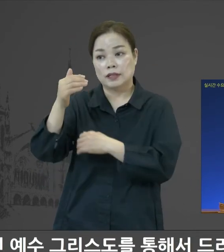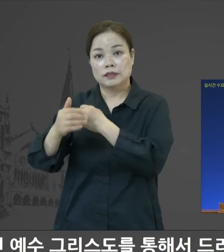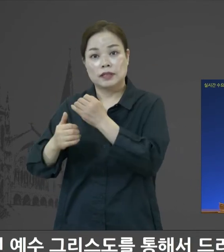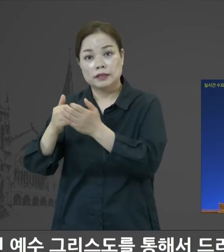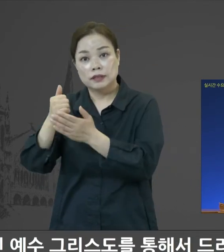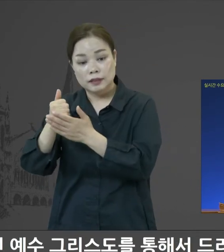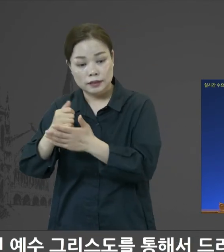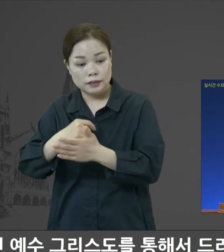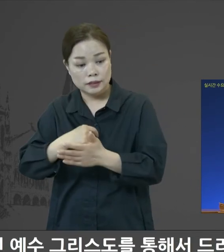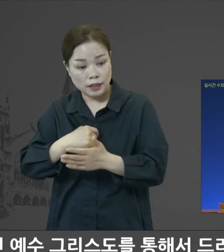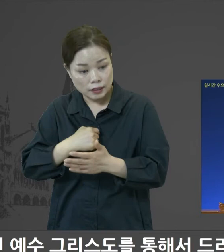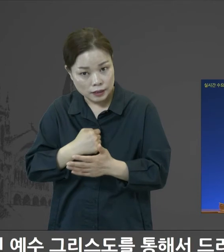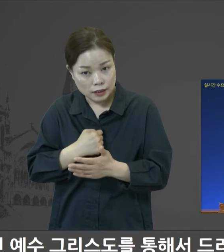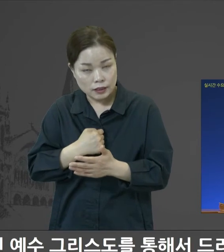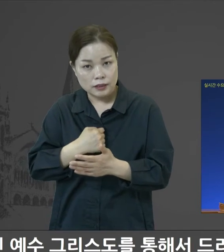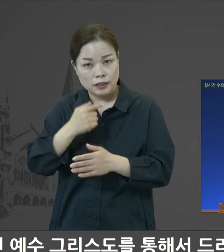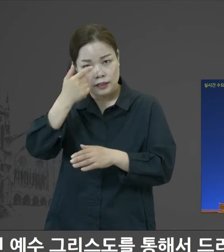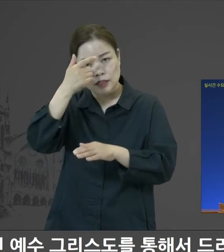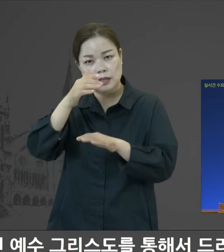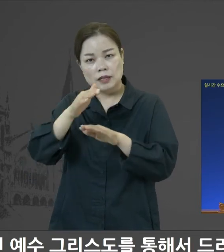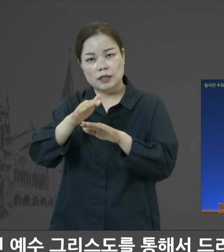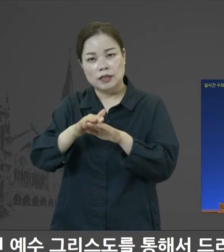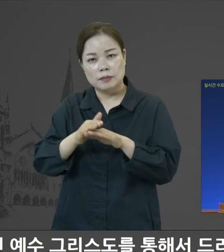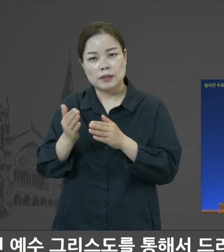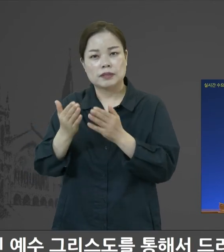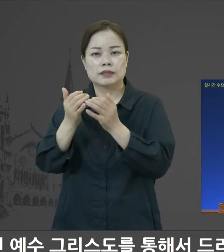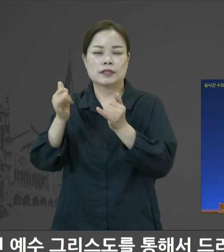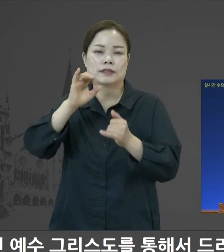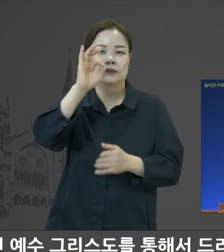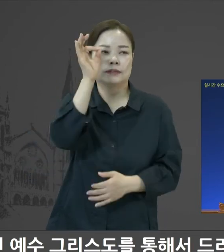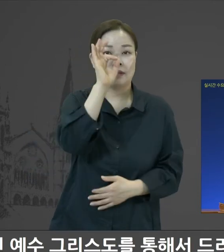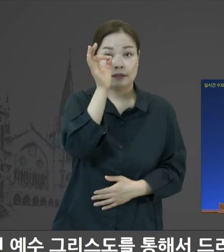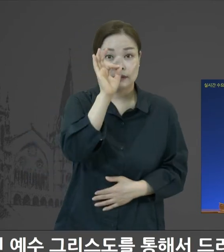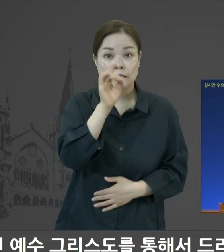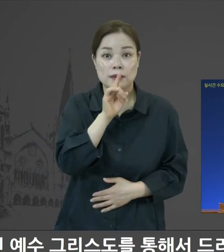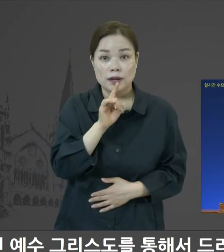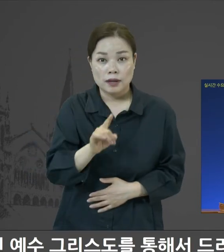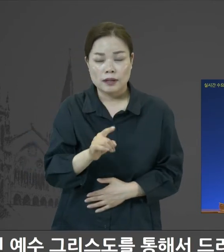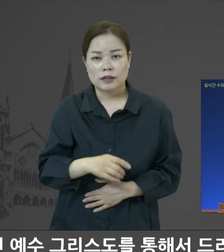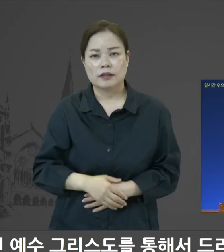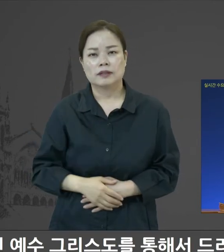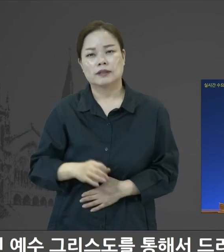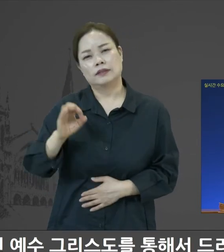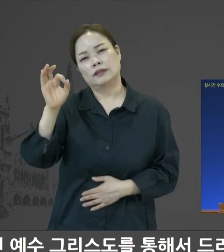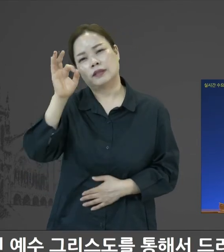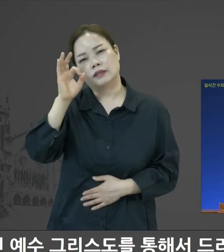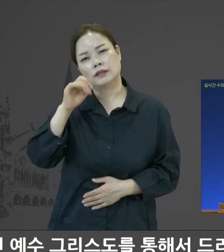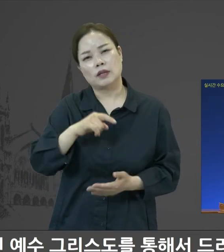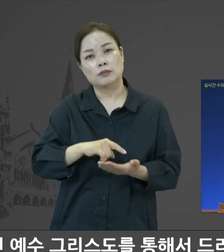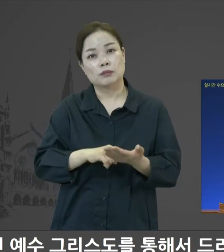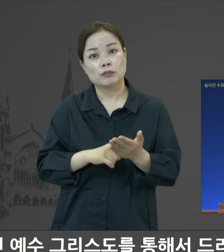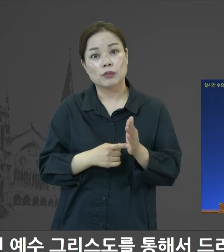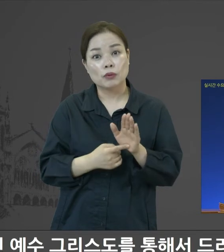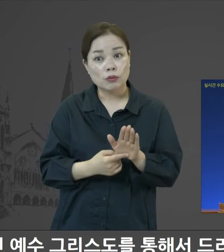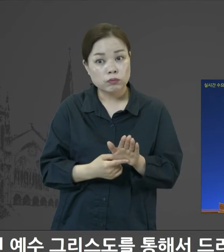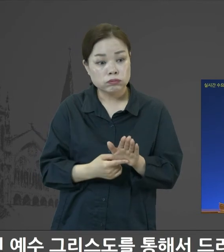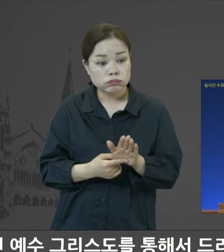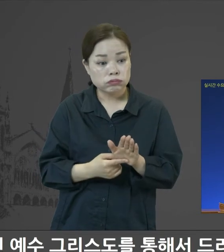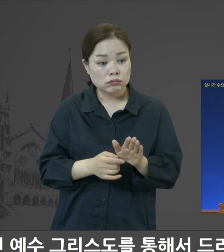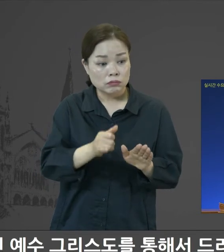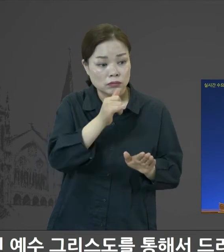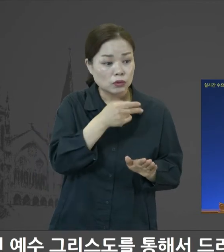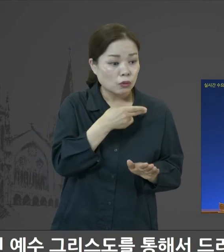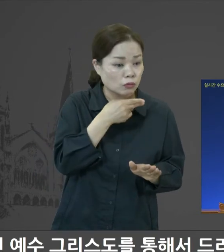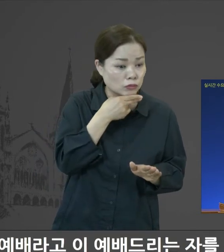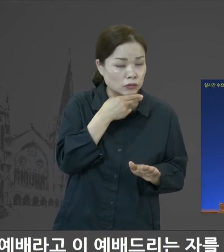하나님께서는 자기에게 이렇게 예배하는 자들을 찾으신다고 했습니다. 여기서 찾는다는 표현은 그냥 있는지 없는지